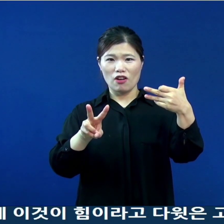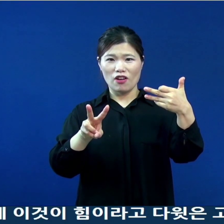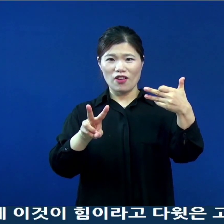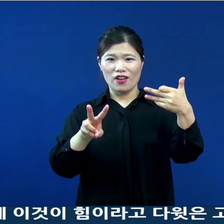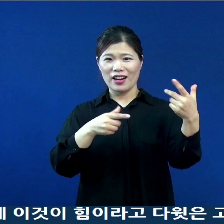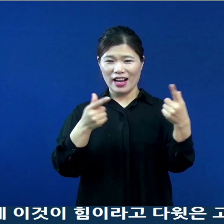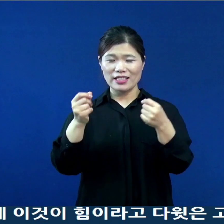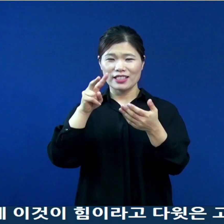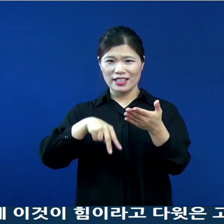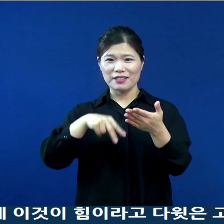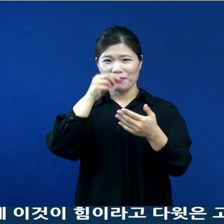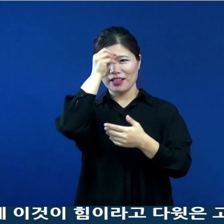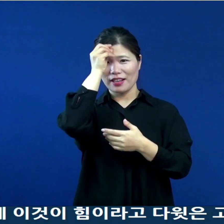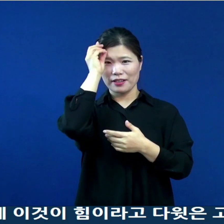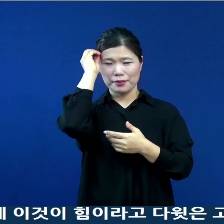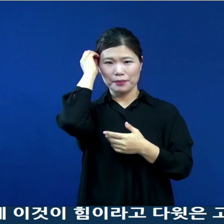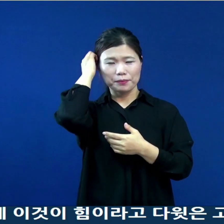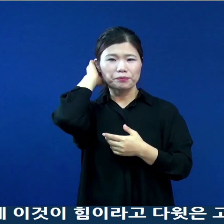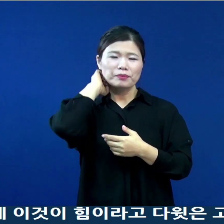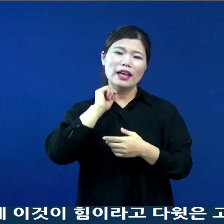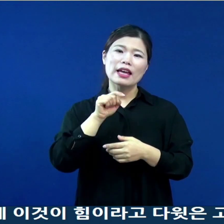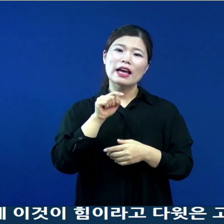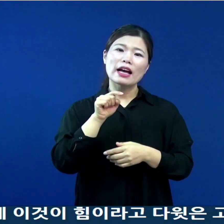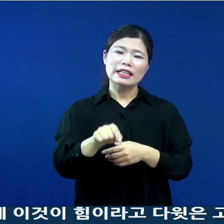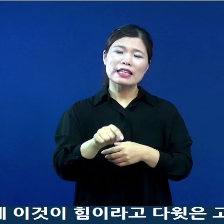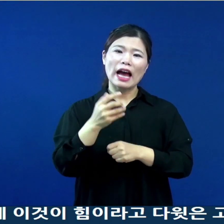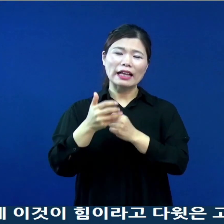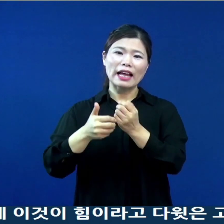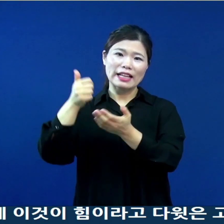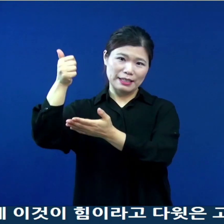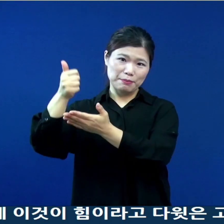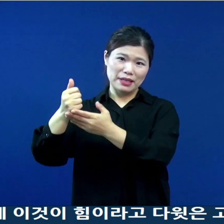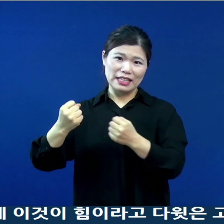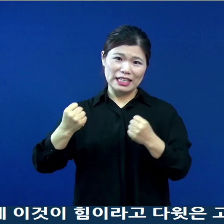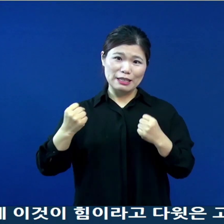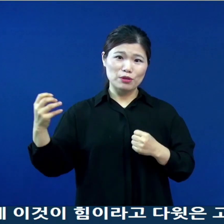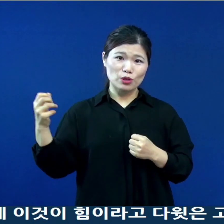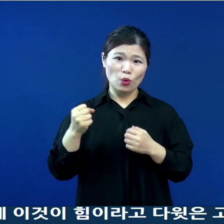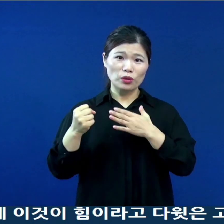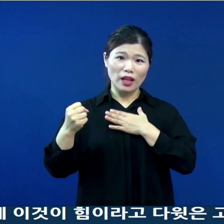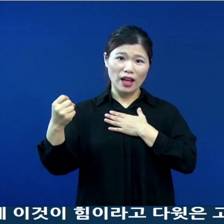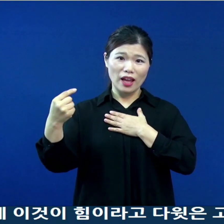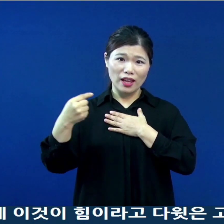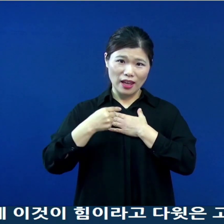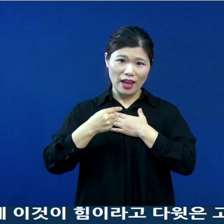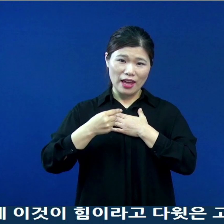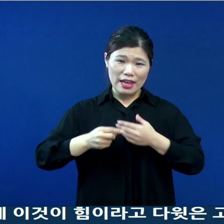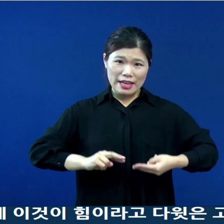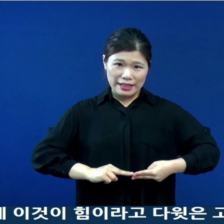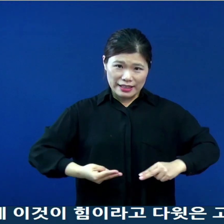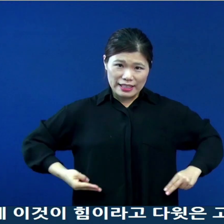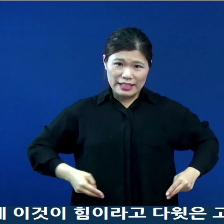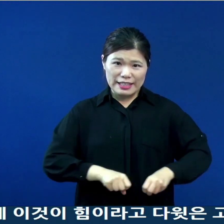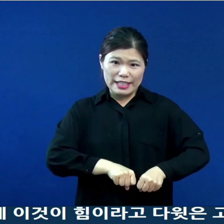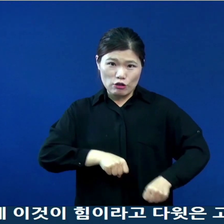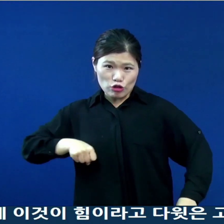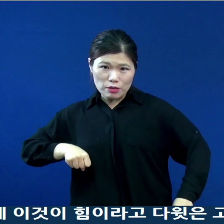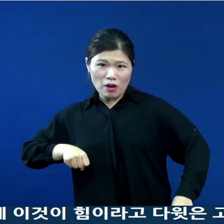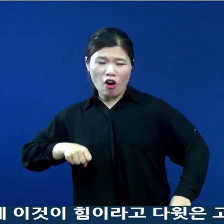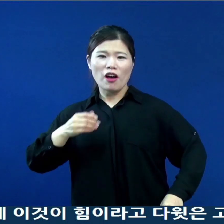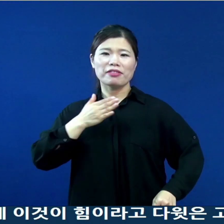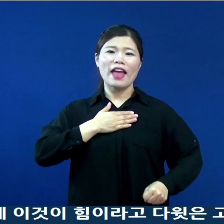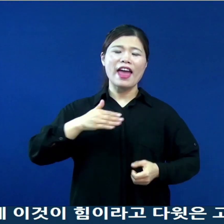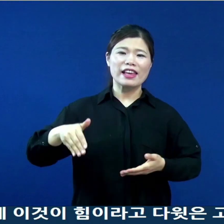똑같이 읽겠습니다. 이 하나님이 힘으로 내게 띠띠우시며 내